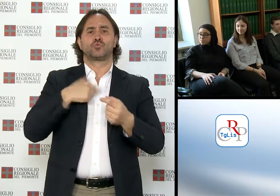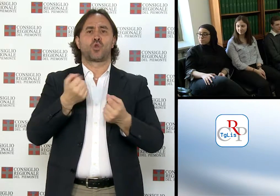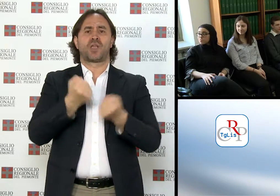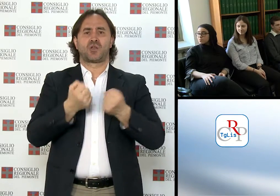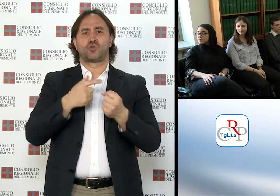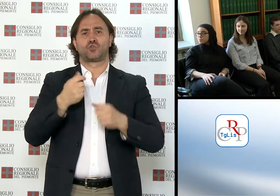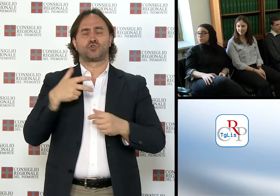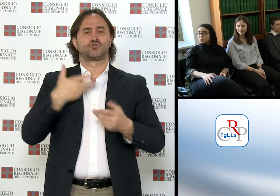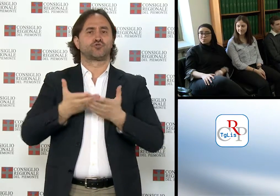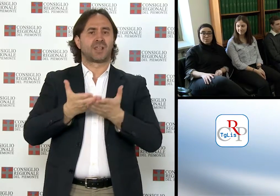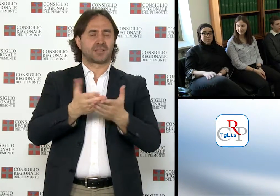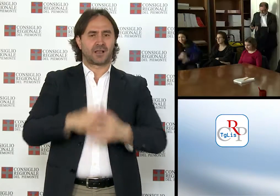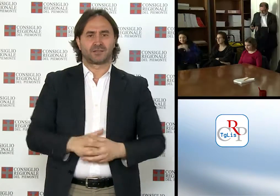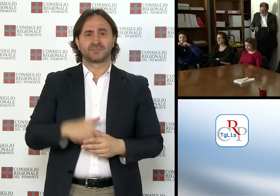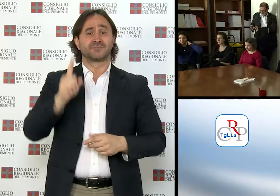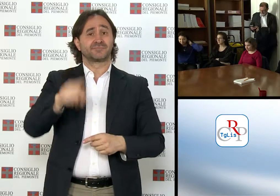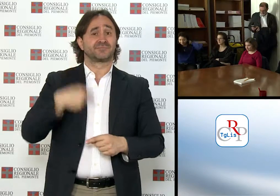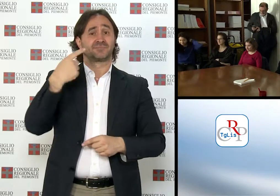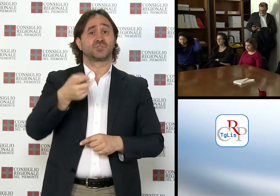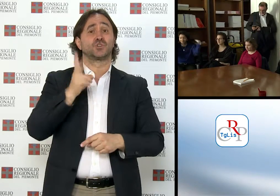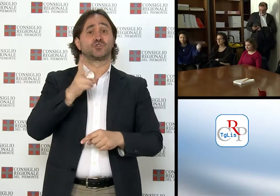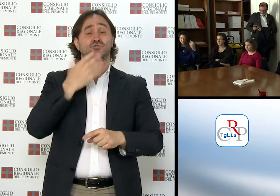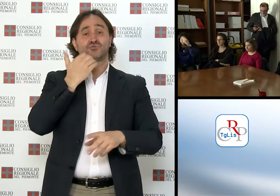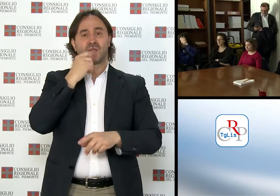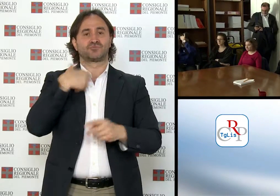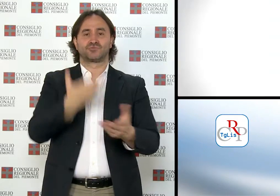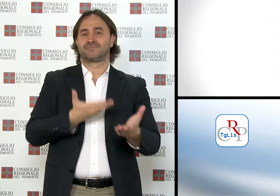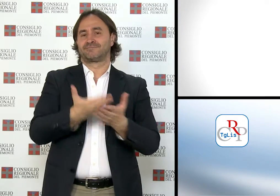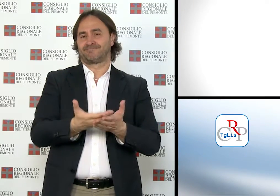del progetto si terrà in aula il prossimo 12 maggio